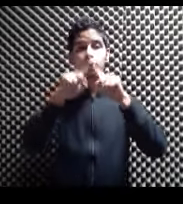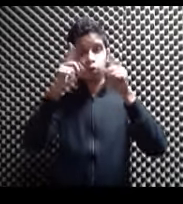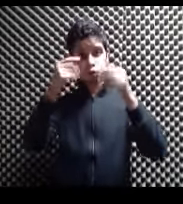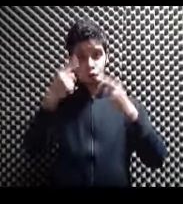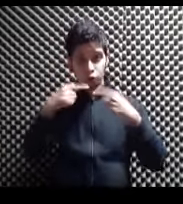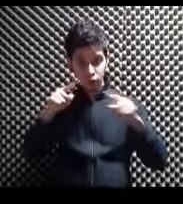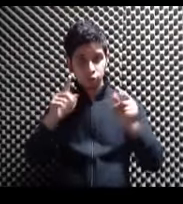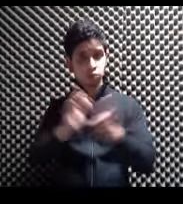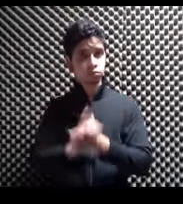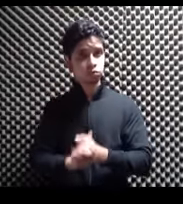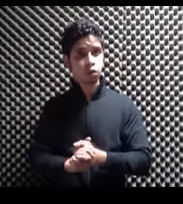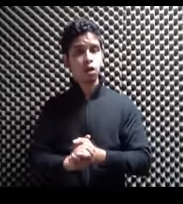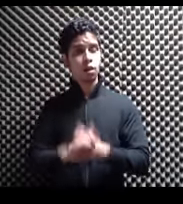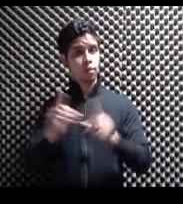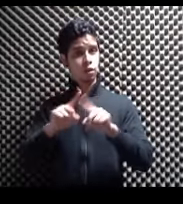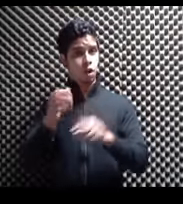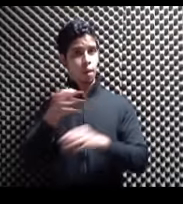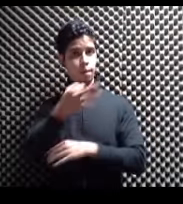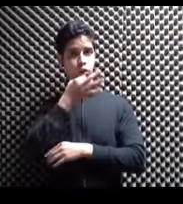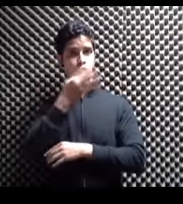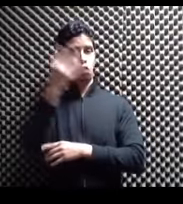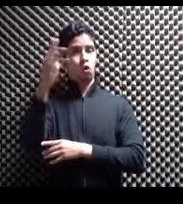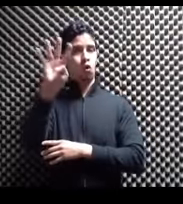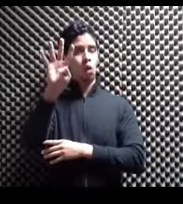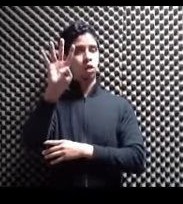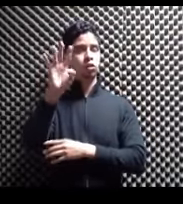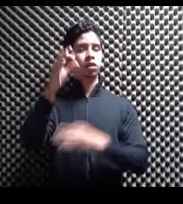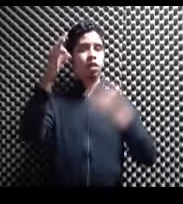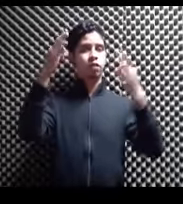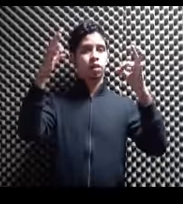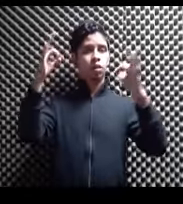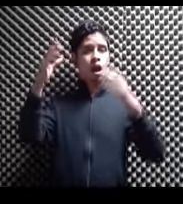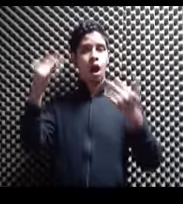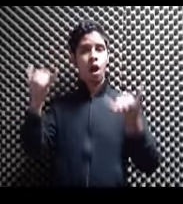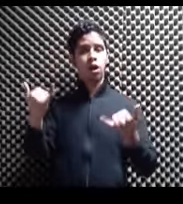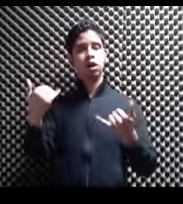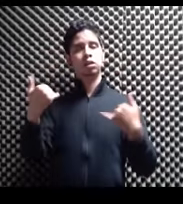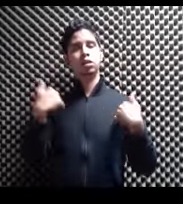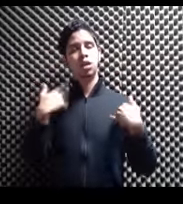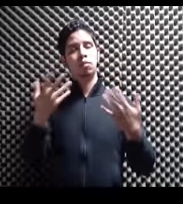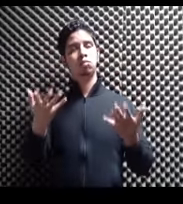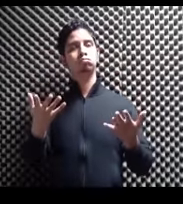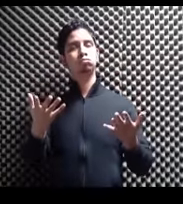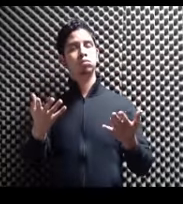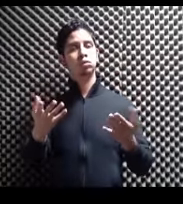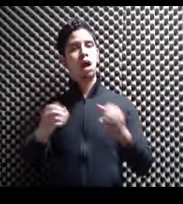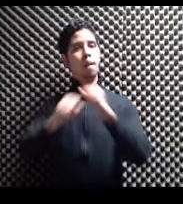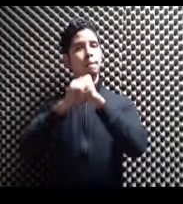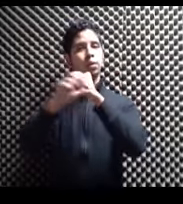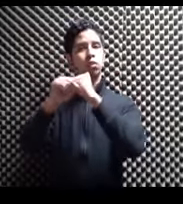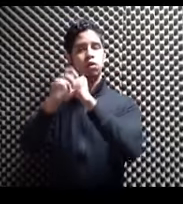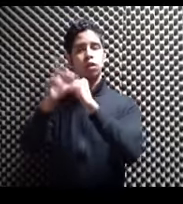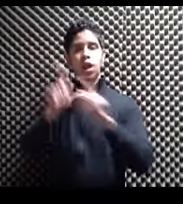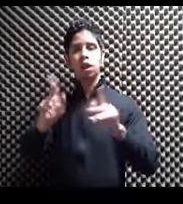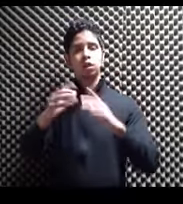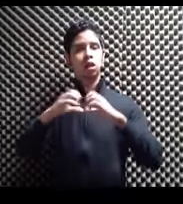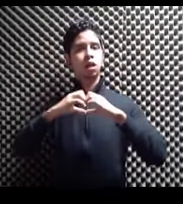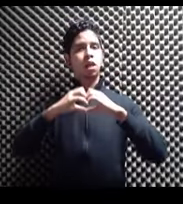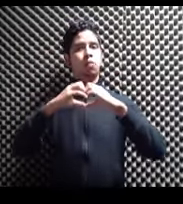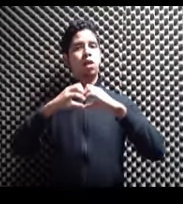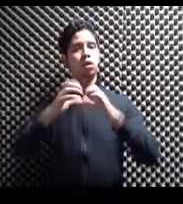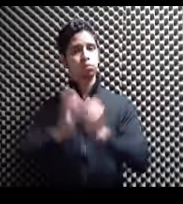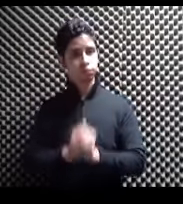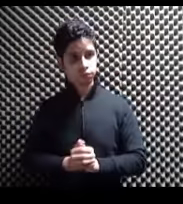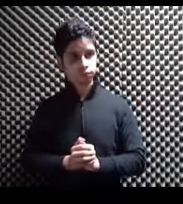puerta. No, porque ahora tenemos la campaña de los enamorados. Exactamente. Y todas las frases están por lo que es la época. Ocasión para usted demostrar